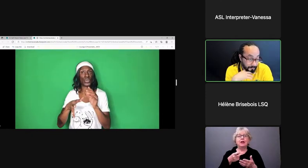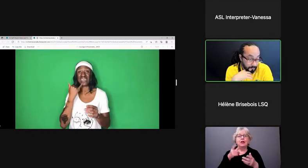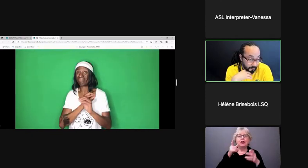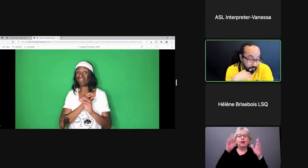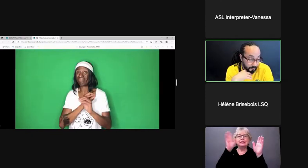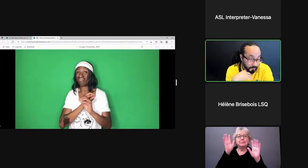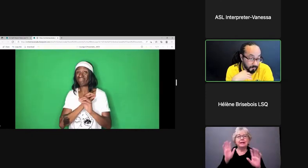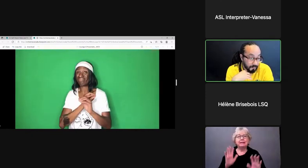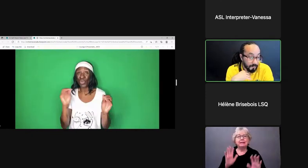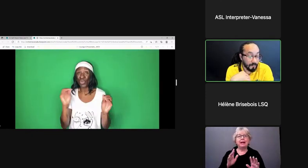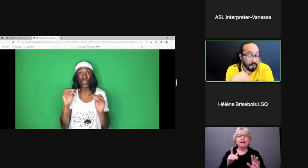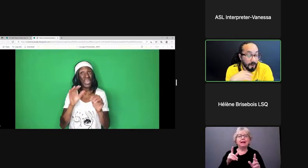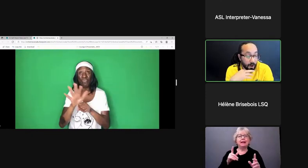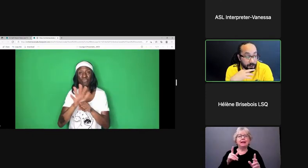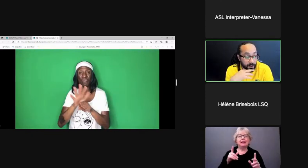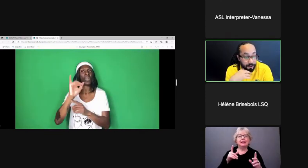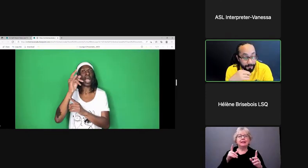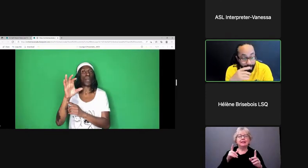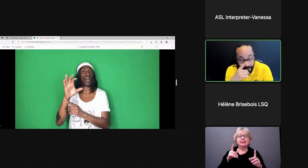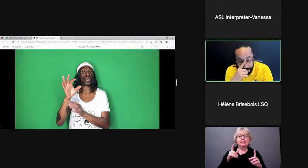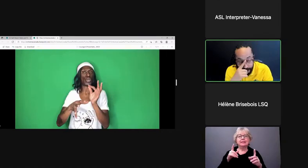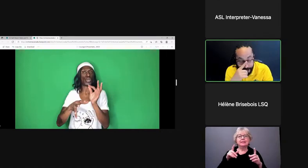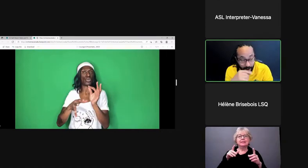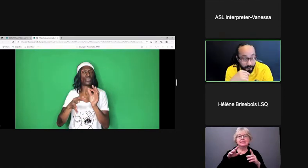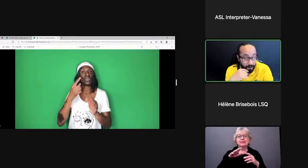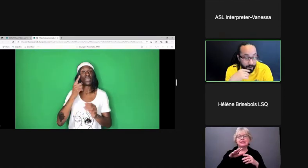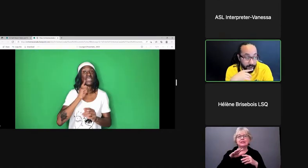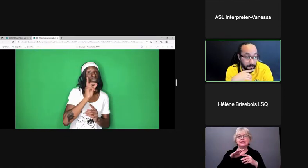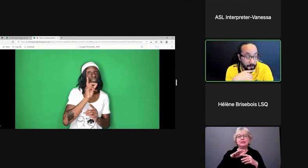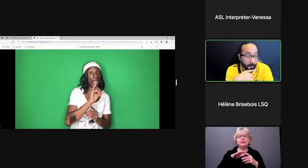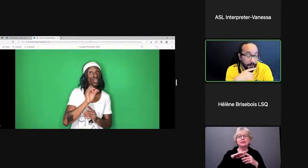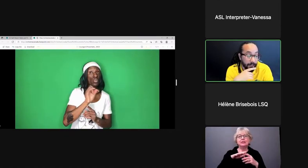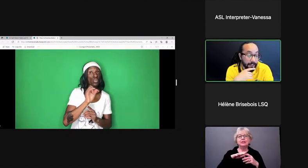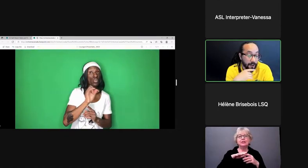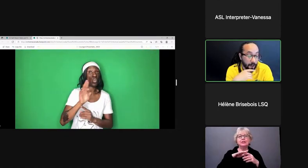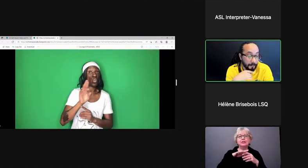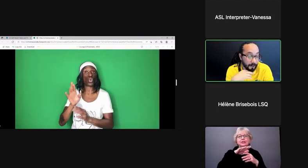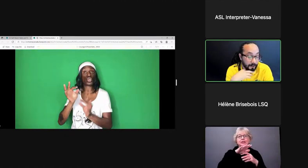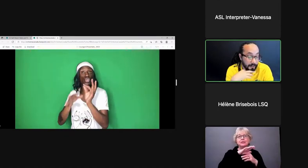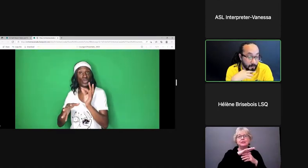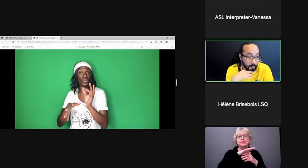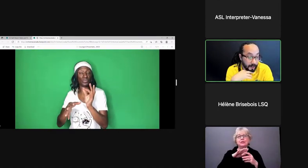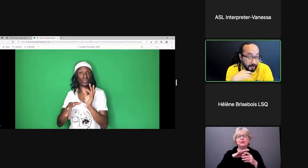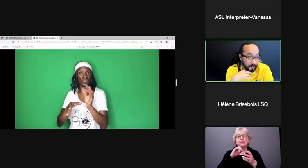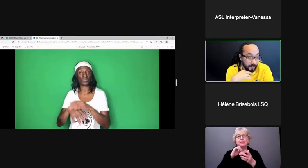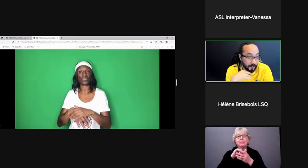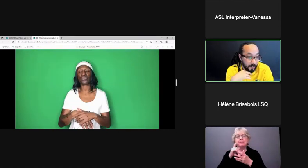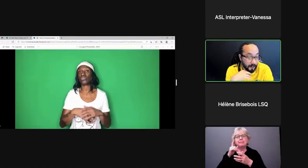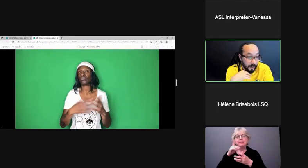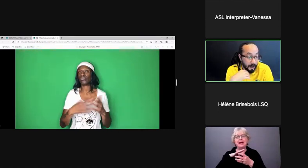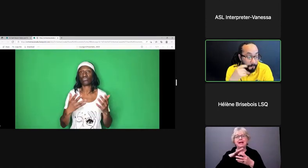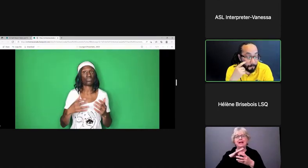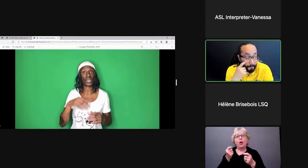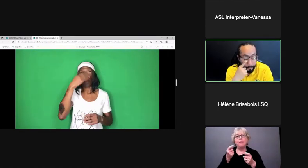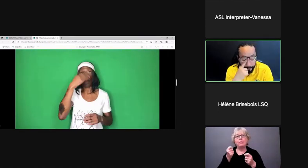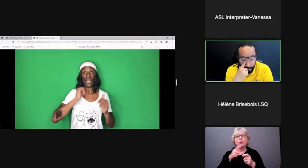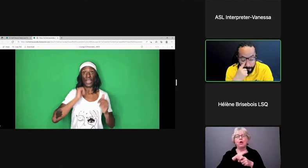met en lumière des zones qui sont parfois à tension, qui créent de l'attention.